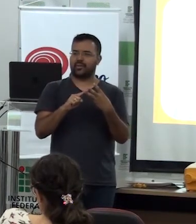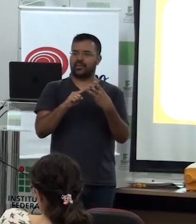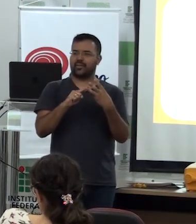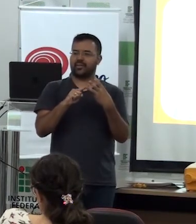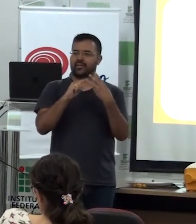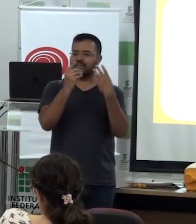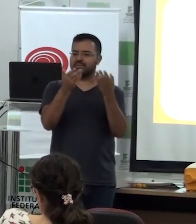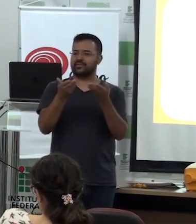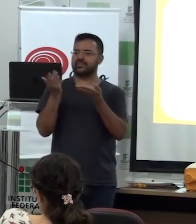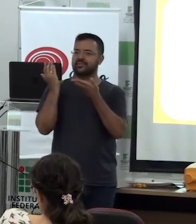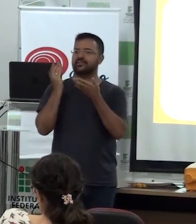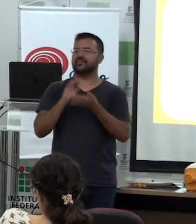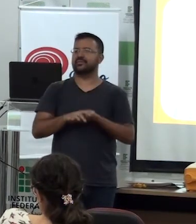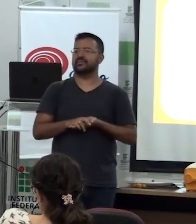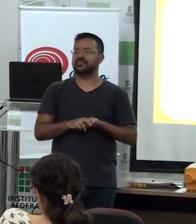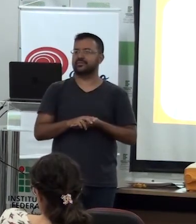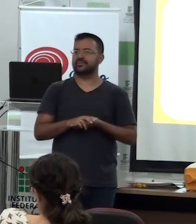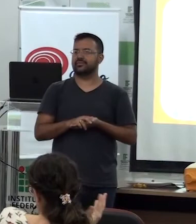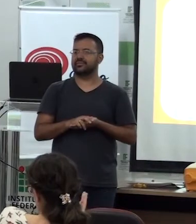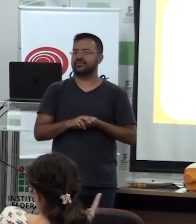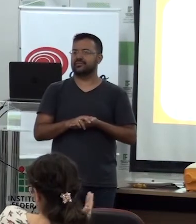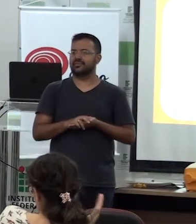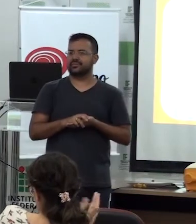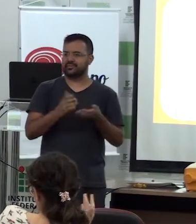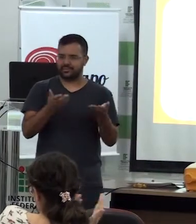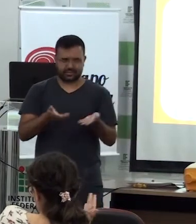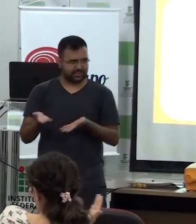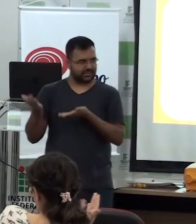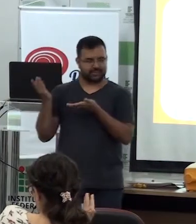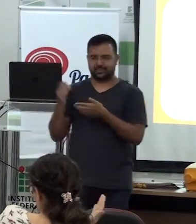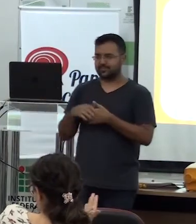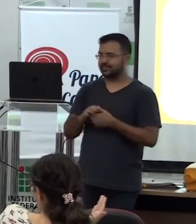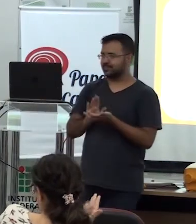de iniciação científica de graduação. Gostaria de convidar.